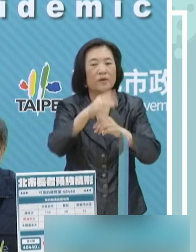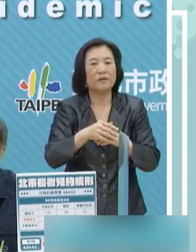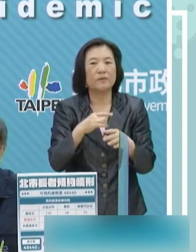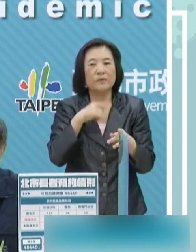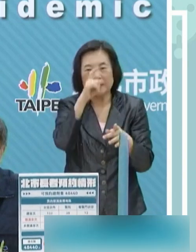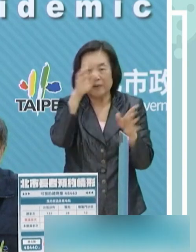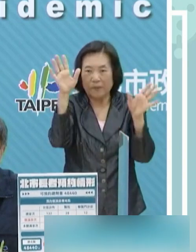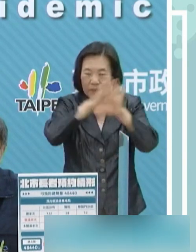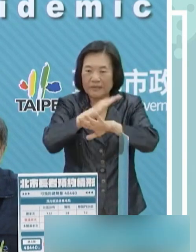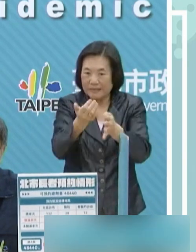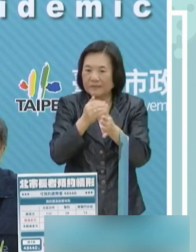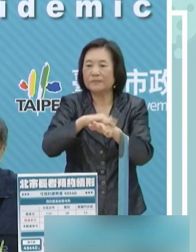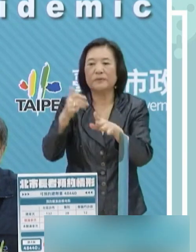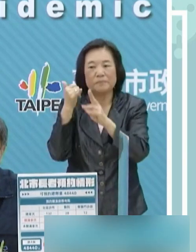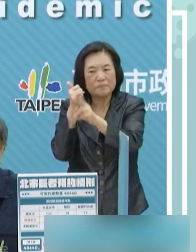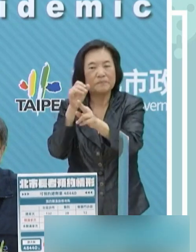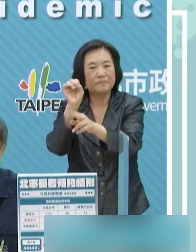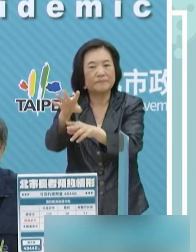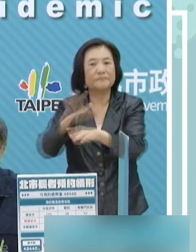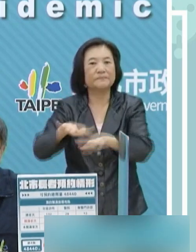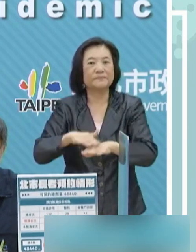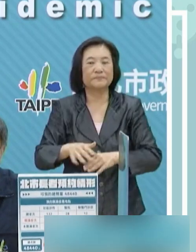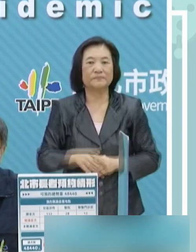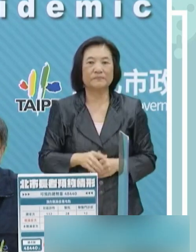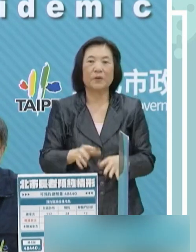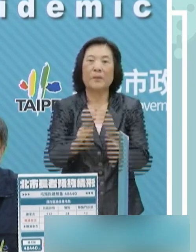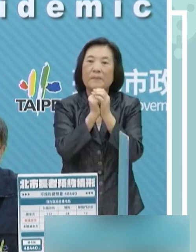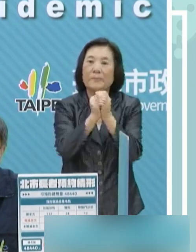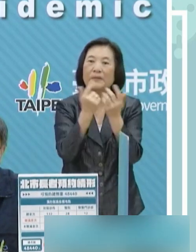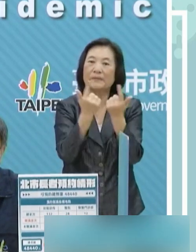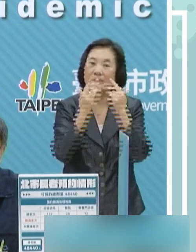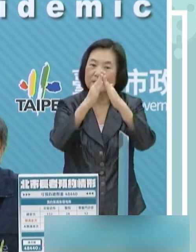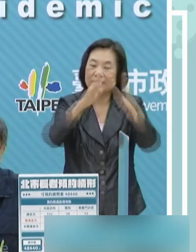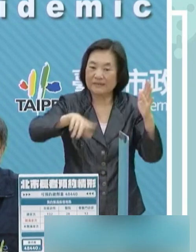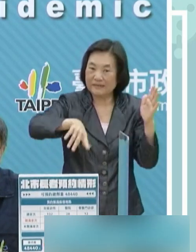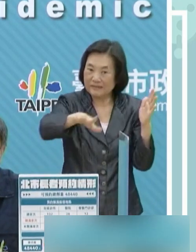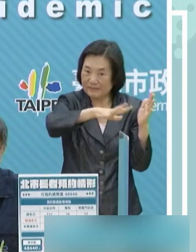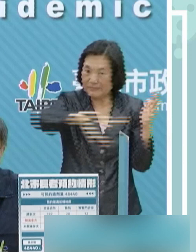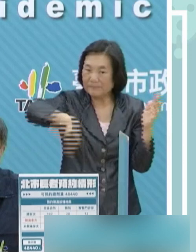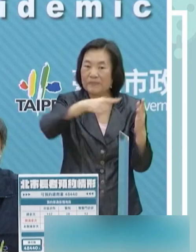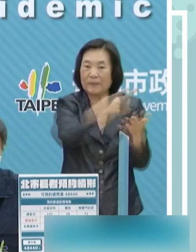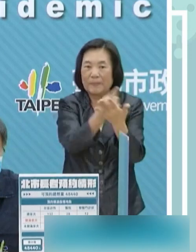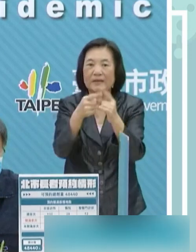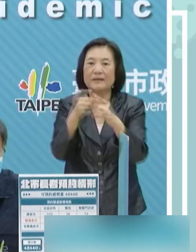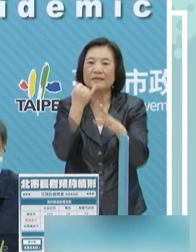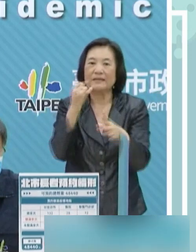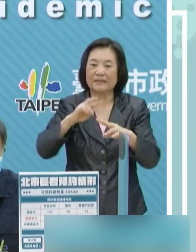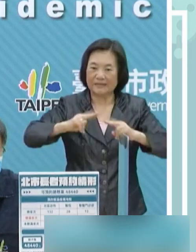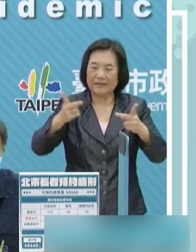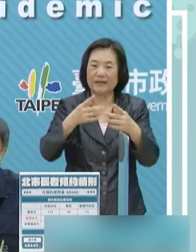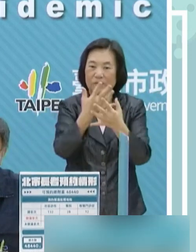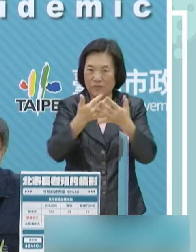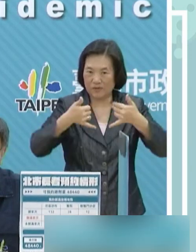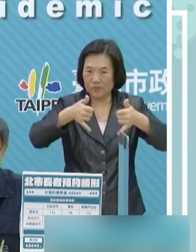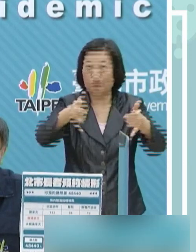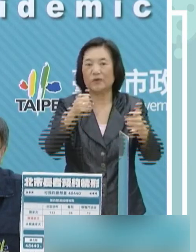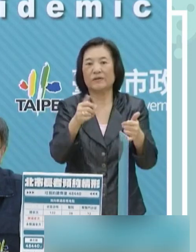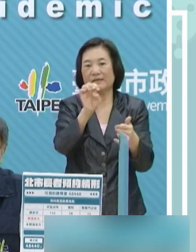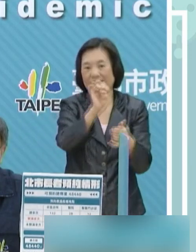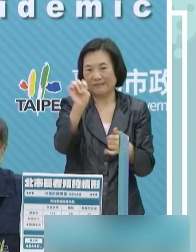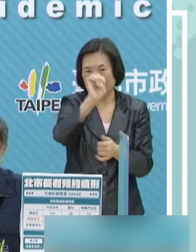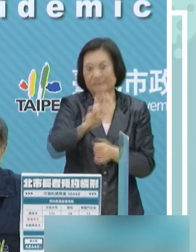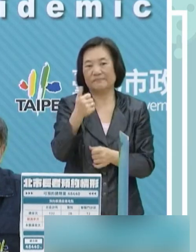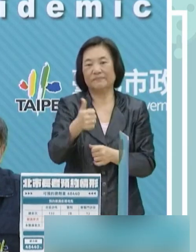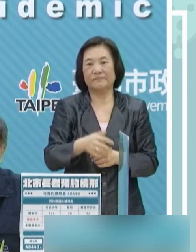管对诊所、对医院都比较好安排，因为他知道，那 到四点以后哈，我们陆陆续